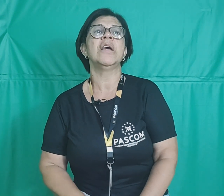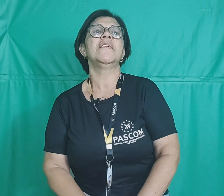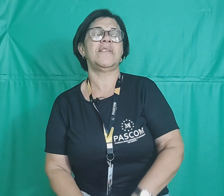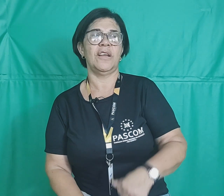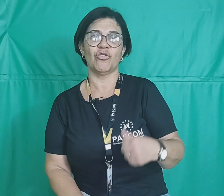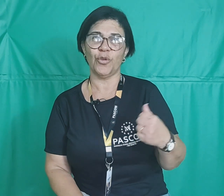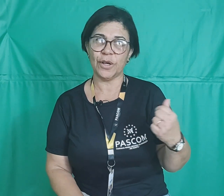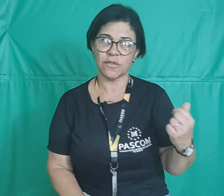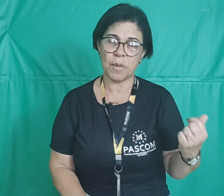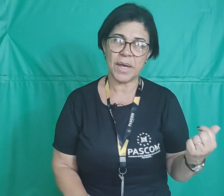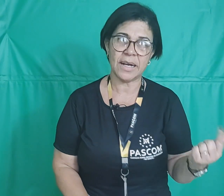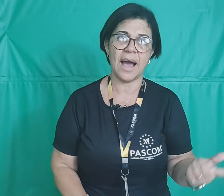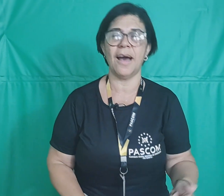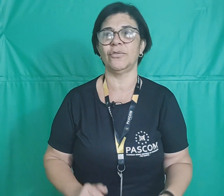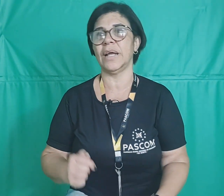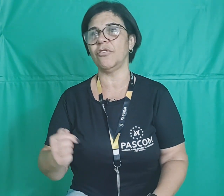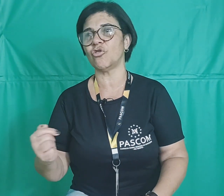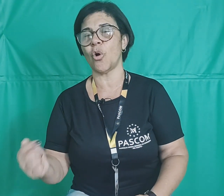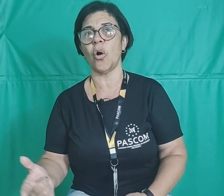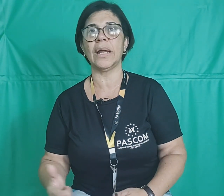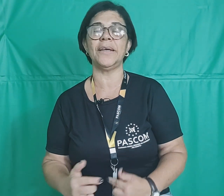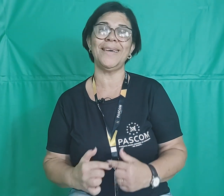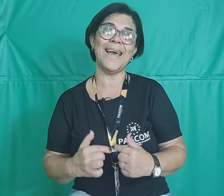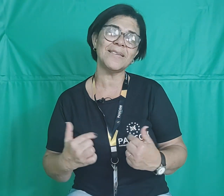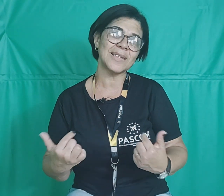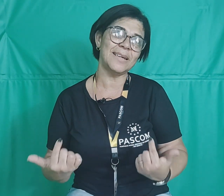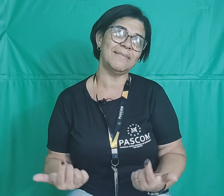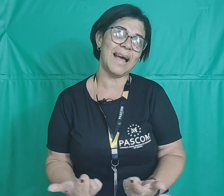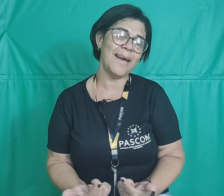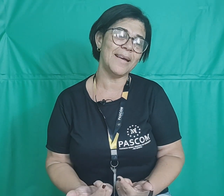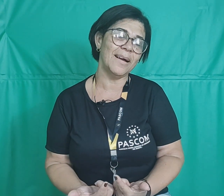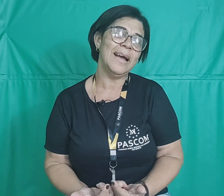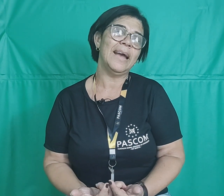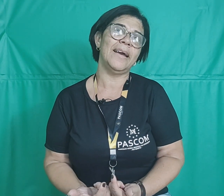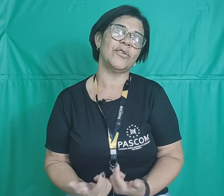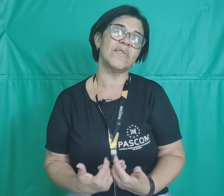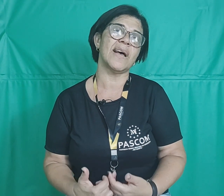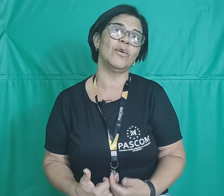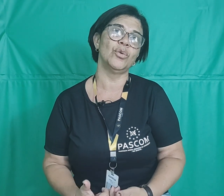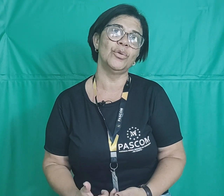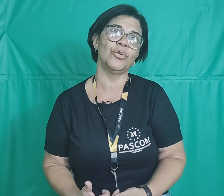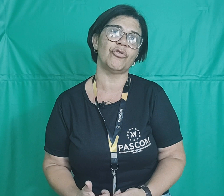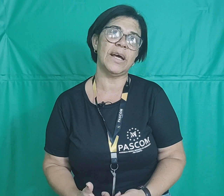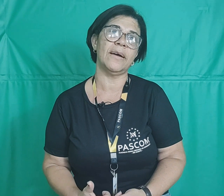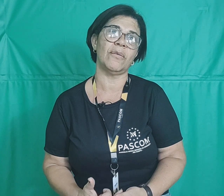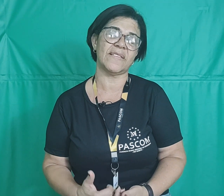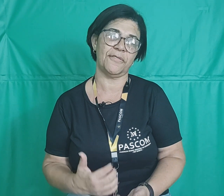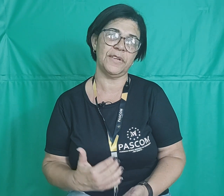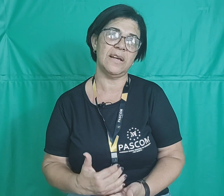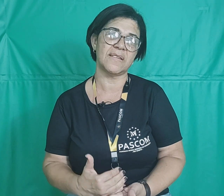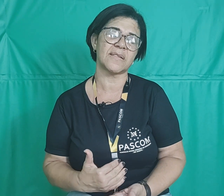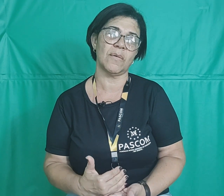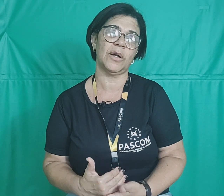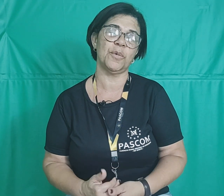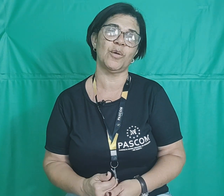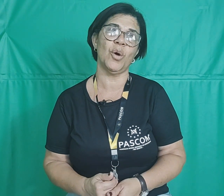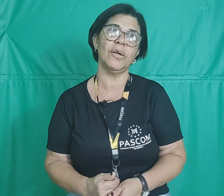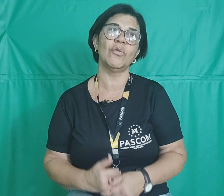se eles forem no supermercado, na escola. E essa ideia é que os alunos, né, com essa finalização agora do primeiro módulo,